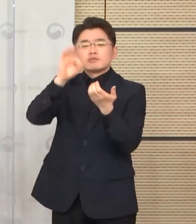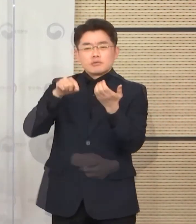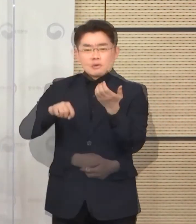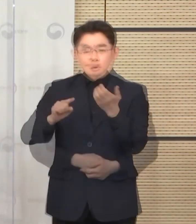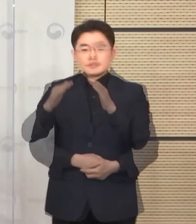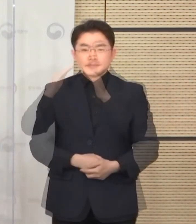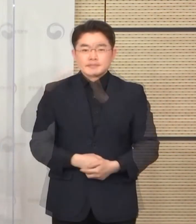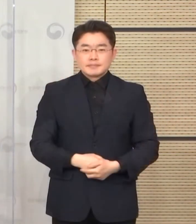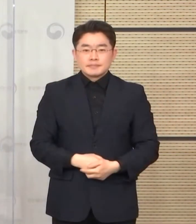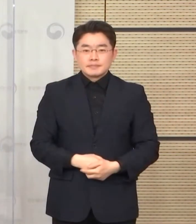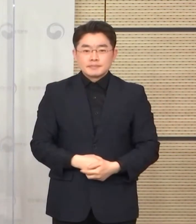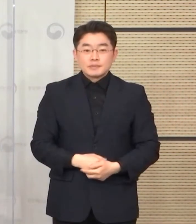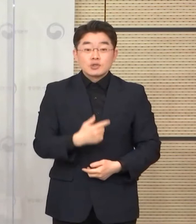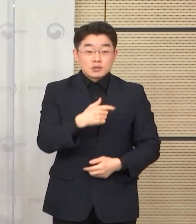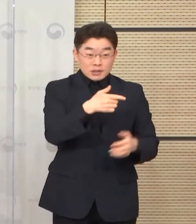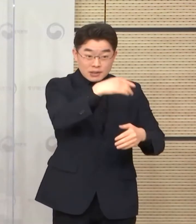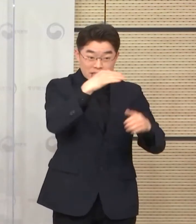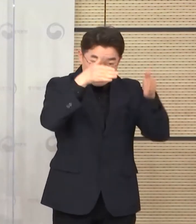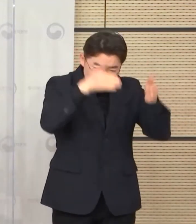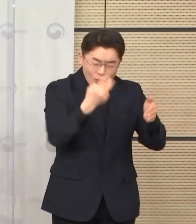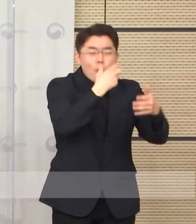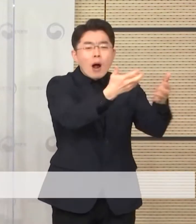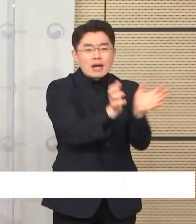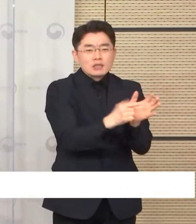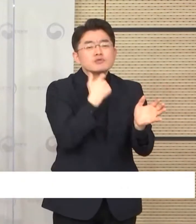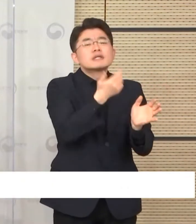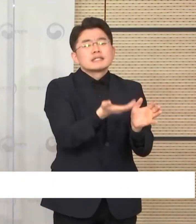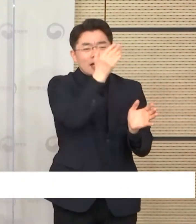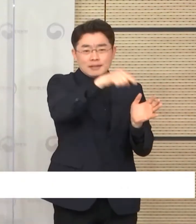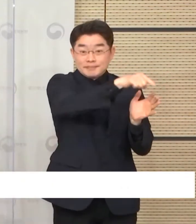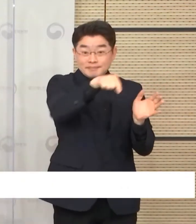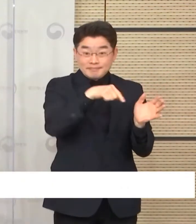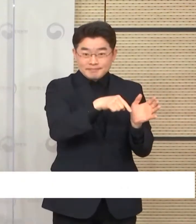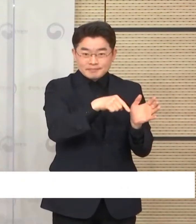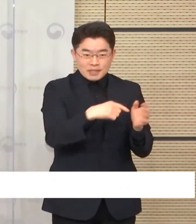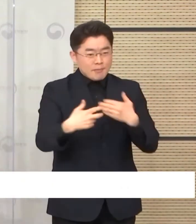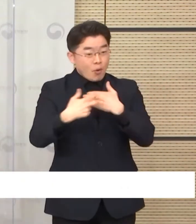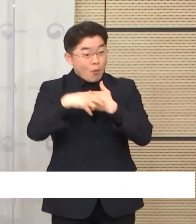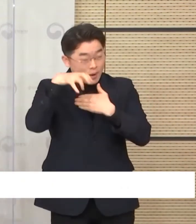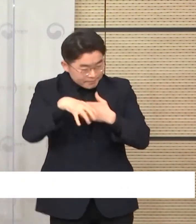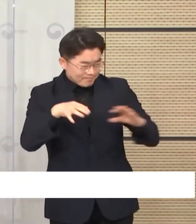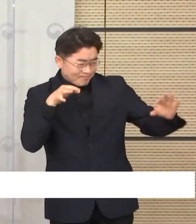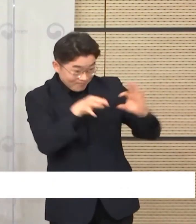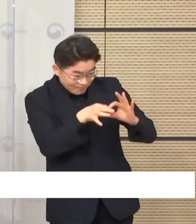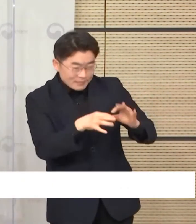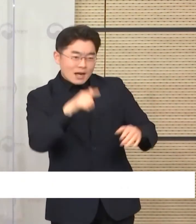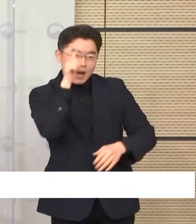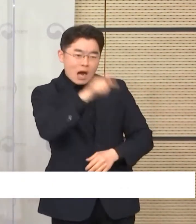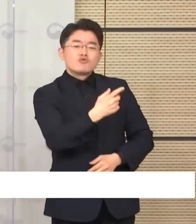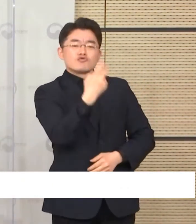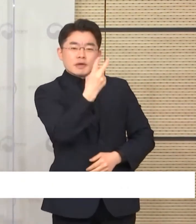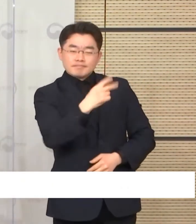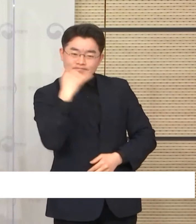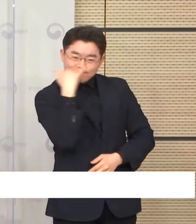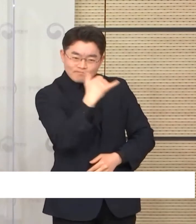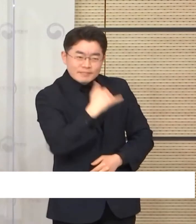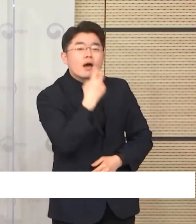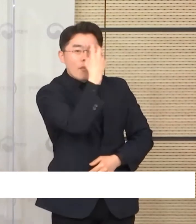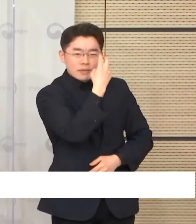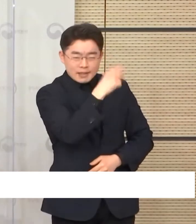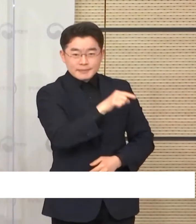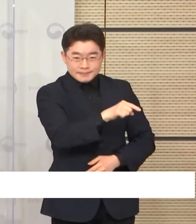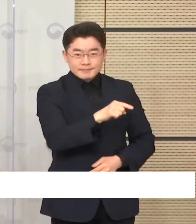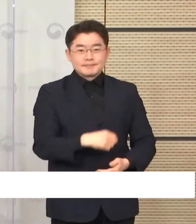됩니다 60세 이상 등 집중관리 고는 관리 우르 기간을 통해 매일 유에 의 건강 모니터링 을